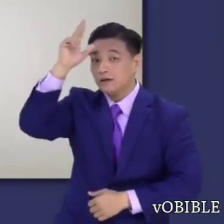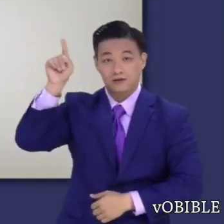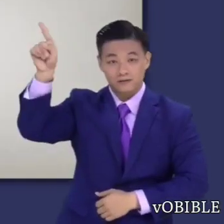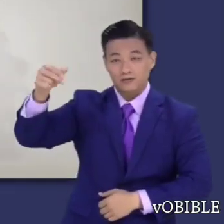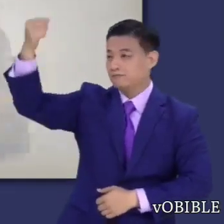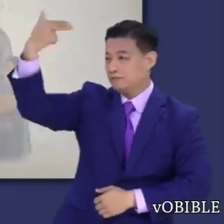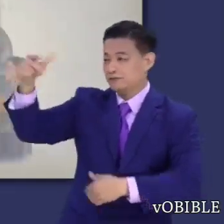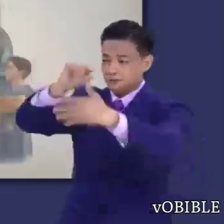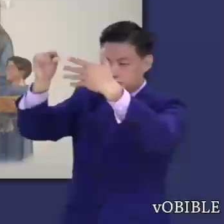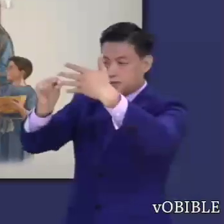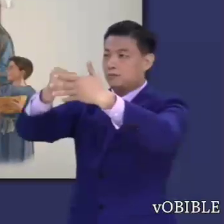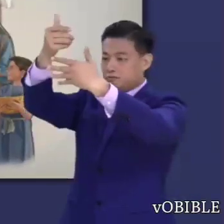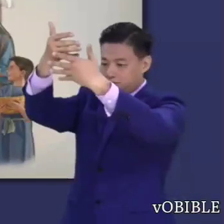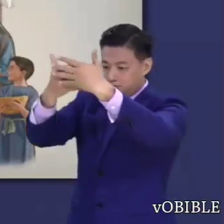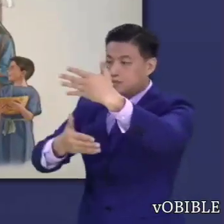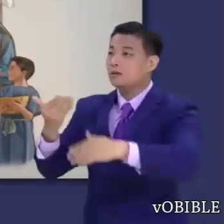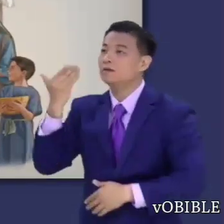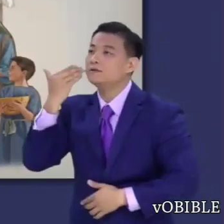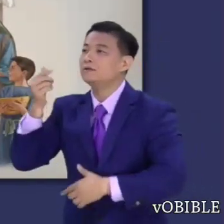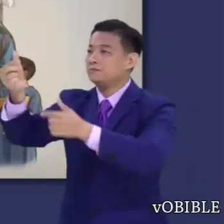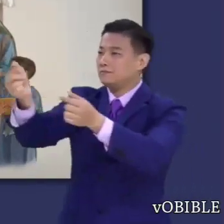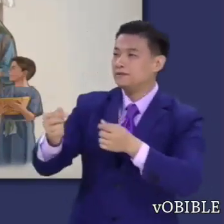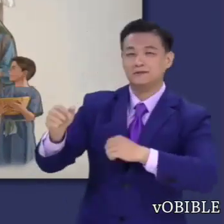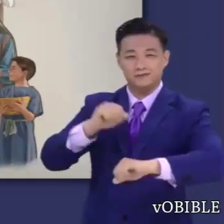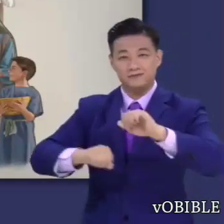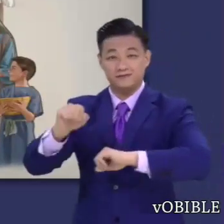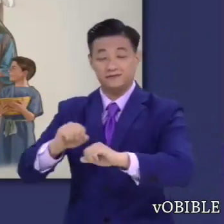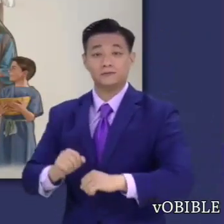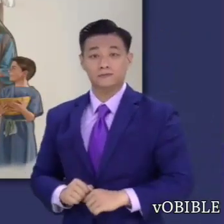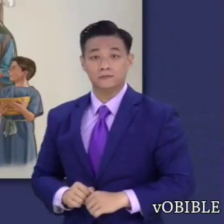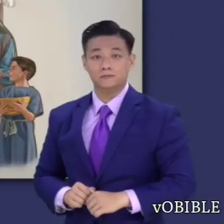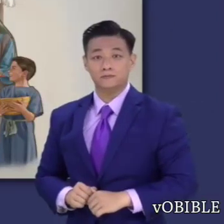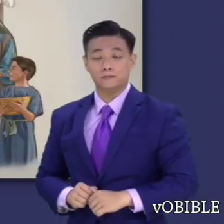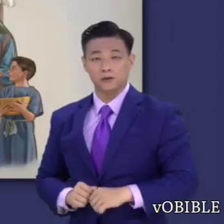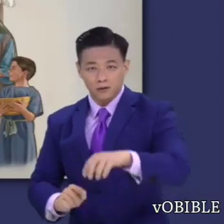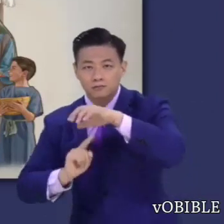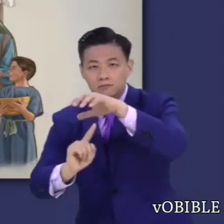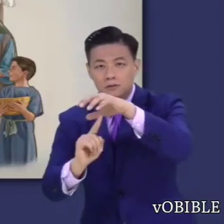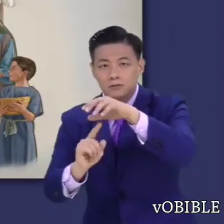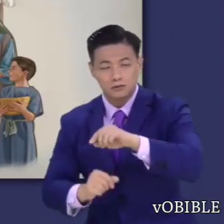他也说，我们按照上帝的种种诫命处事为人，就是爱